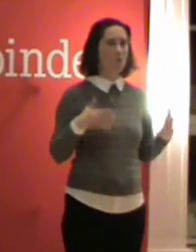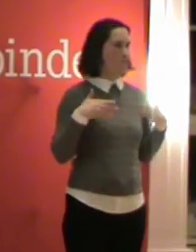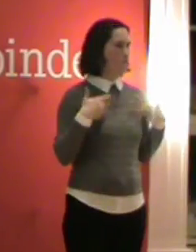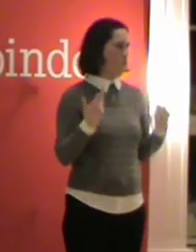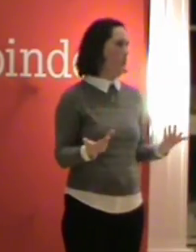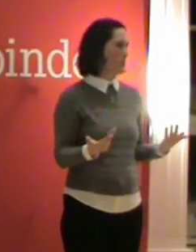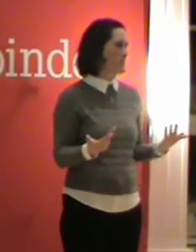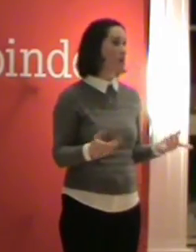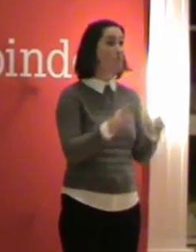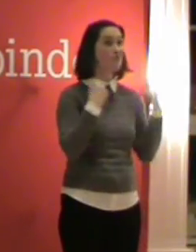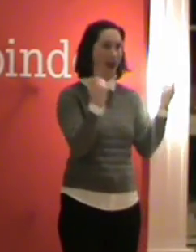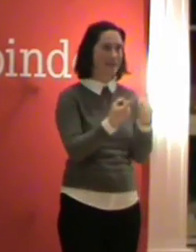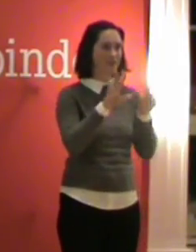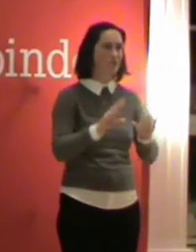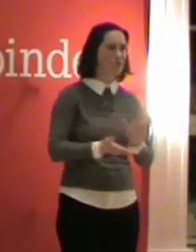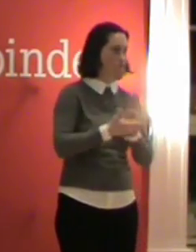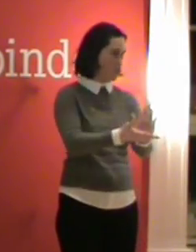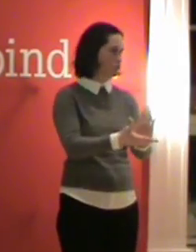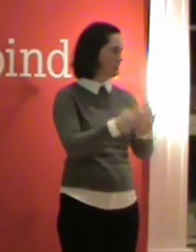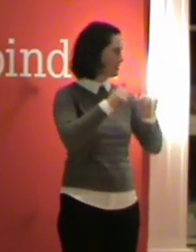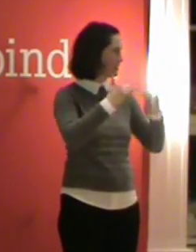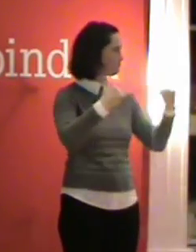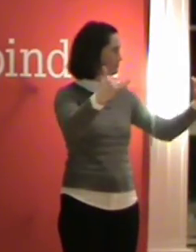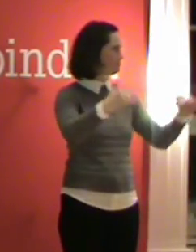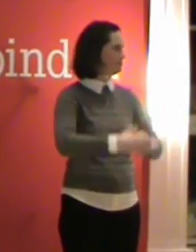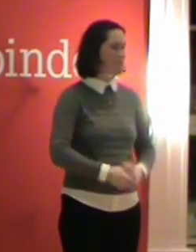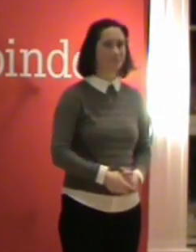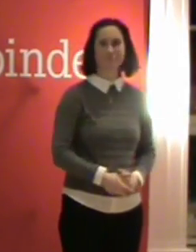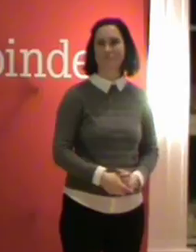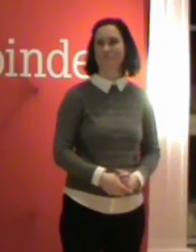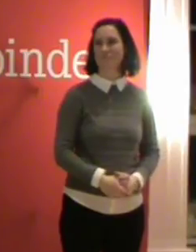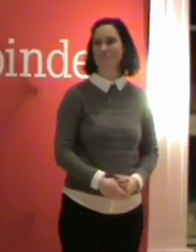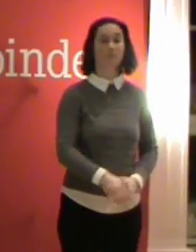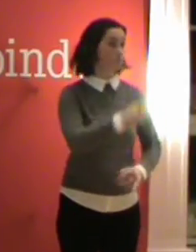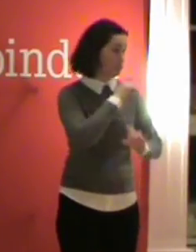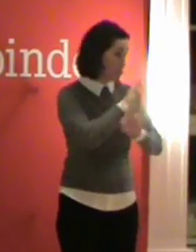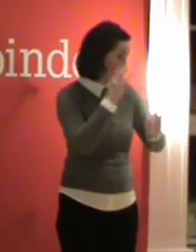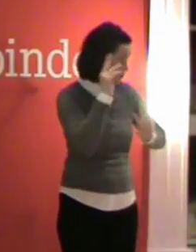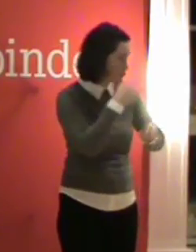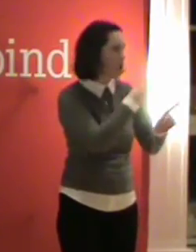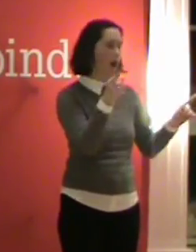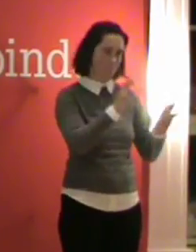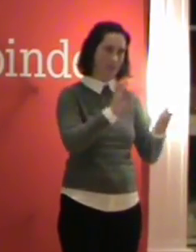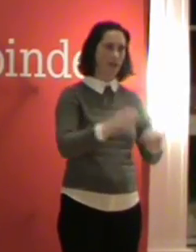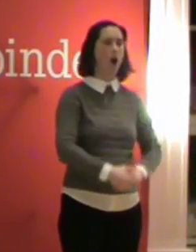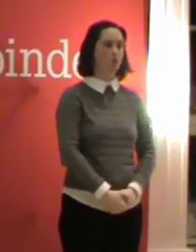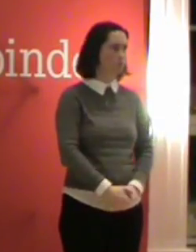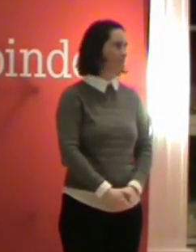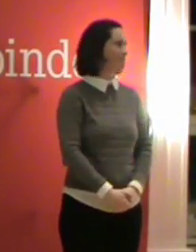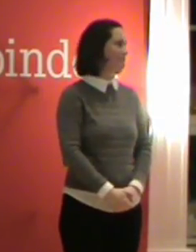mich natürlich auch über unseren Verein sprechen zu können hier an diesem Podium. Ja. So besser? Ja. Ja,